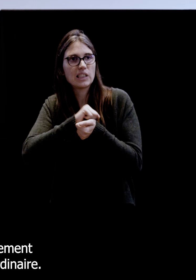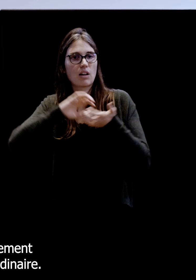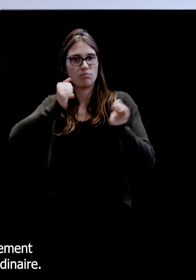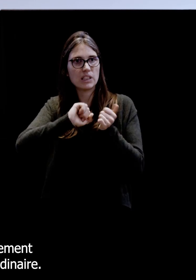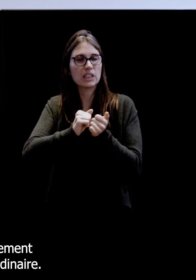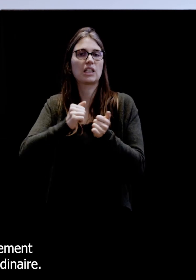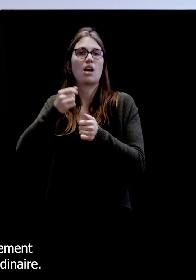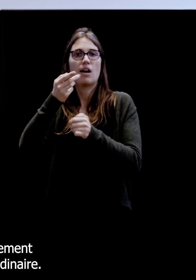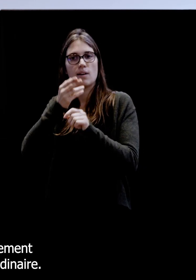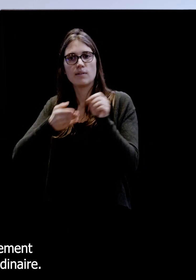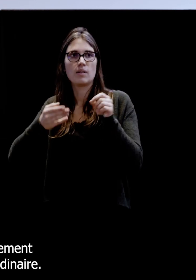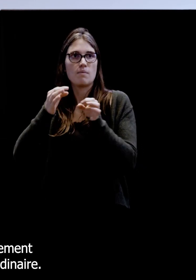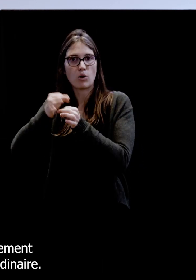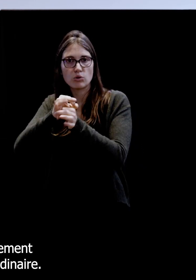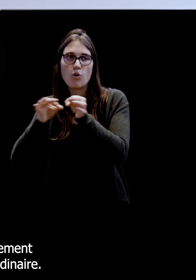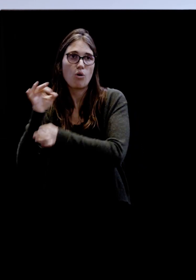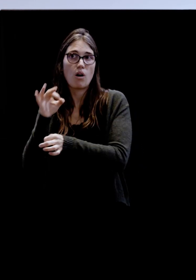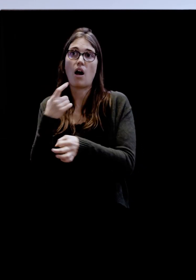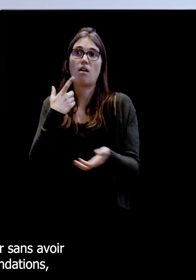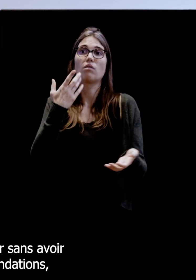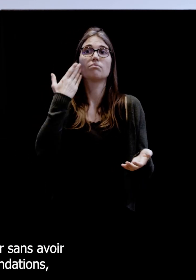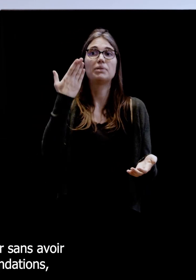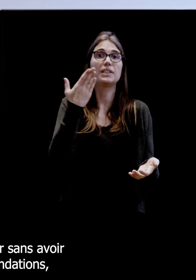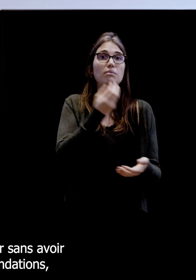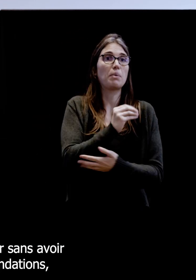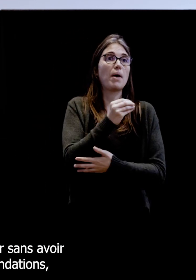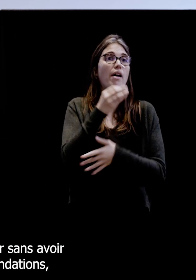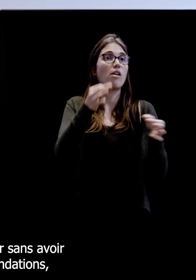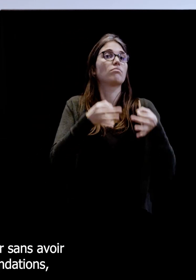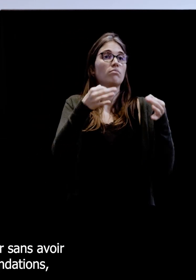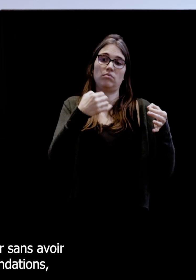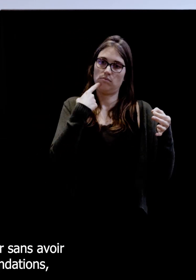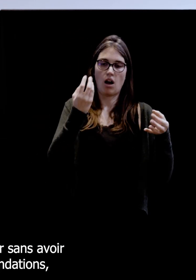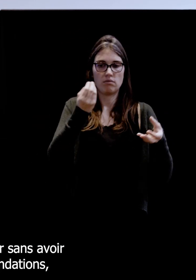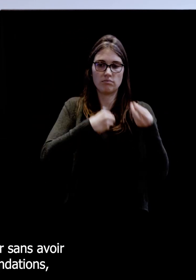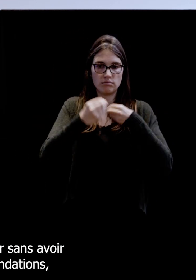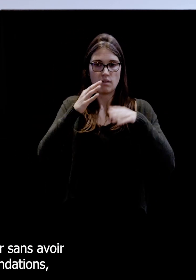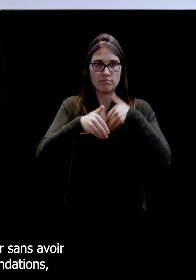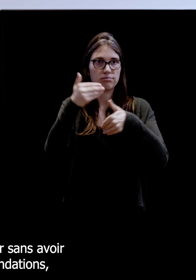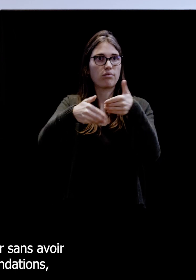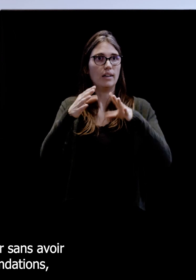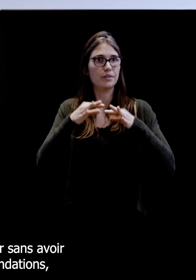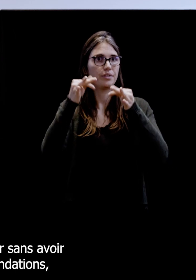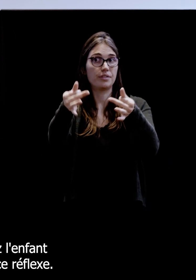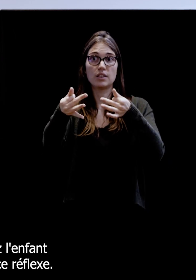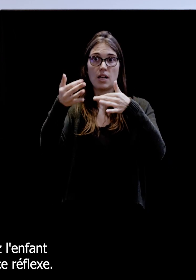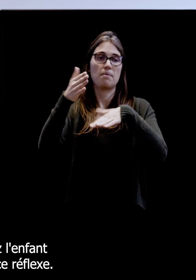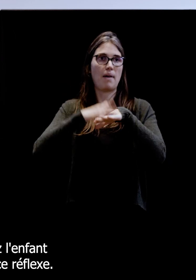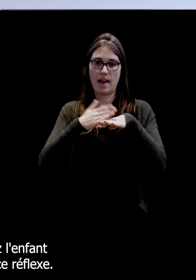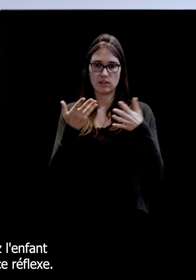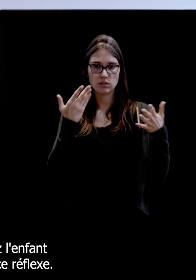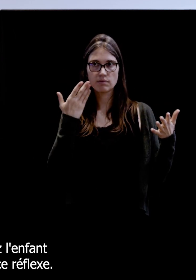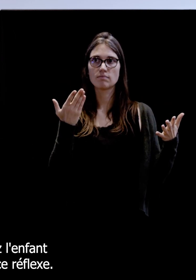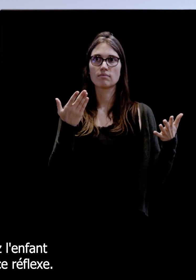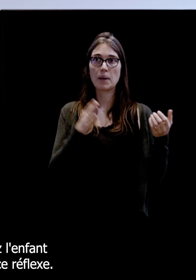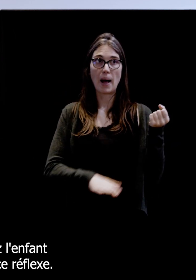s'acquiert naturellement quand on a un bébé ordinaire. Mais quand il faut l'inventer sans avoir les fondations, elles sont absentes